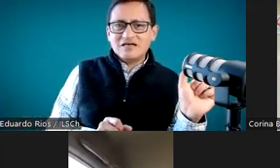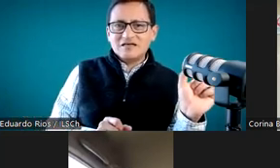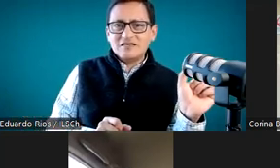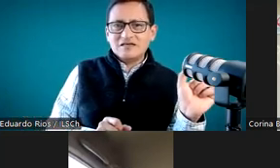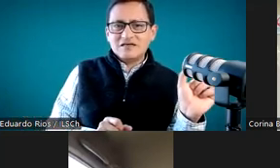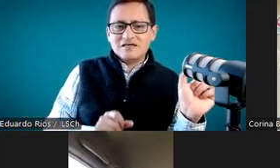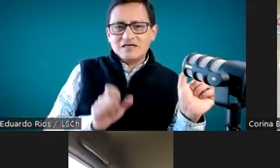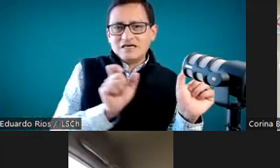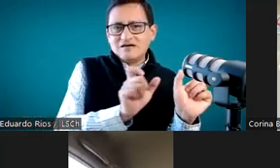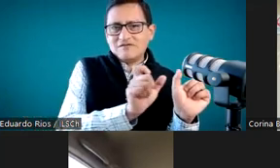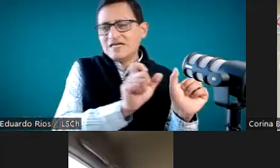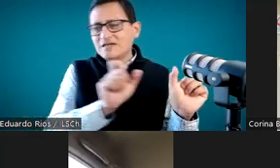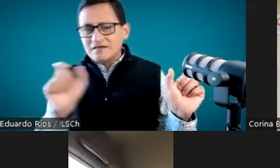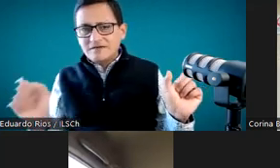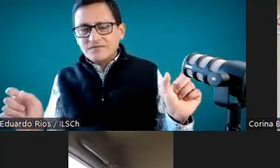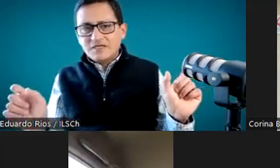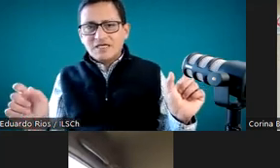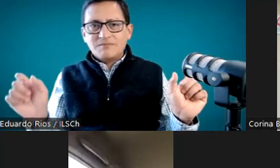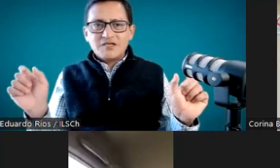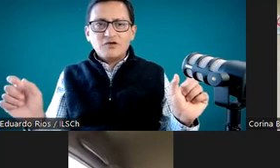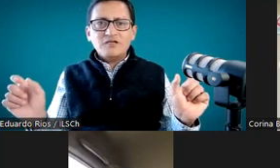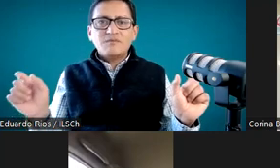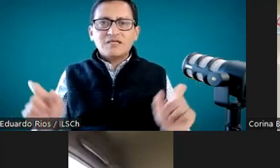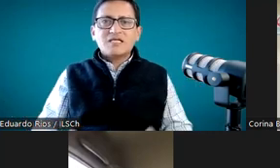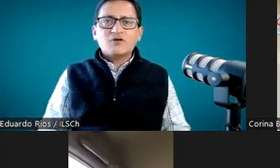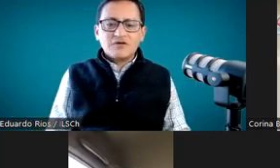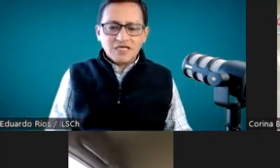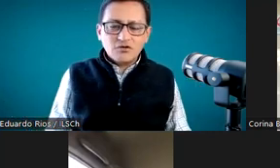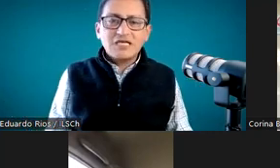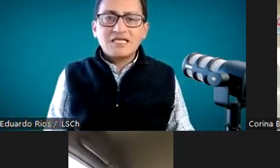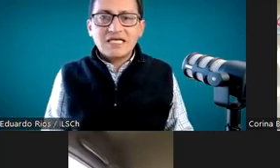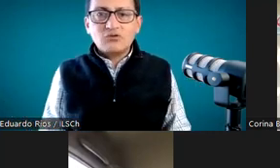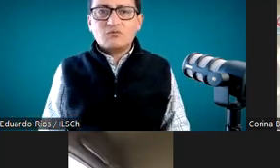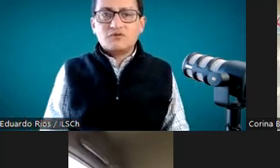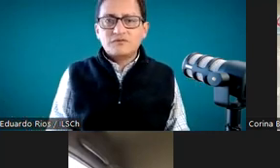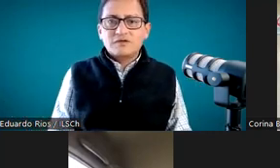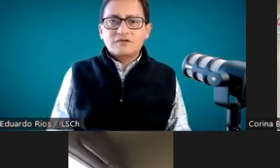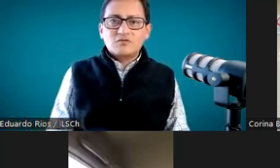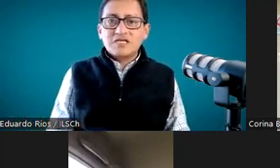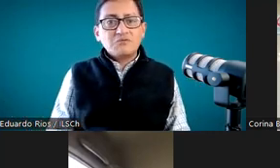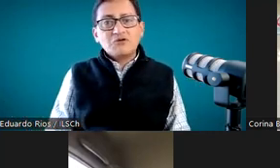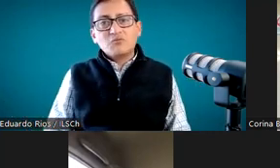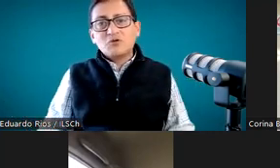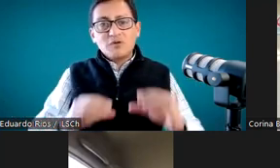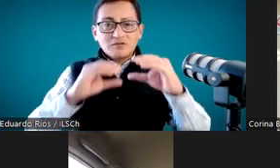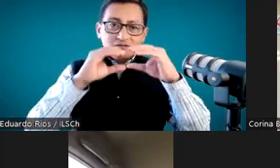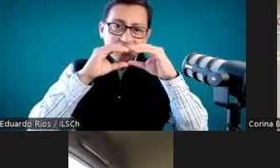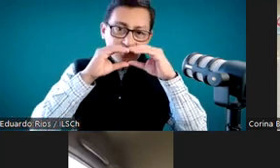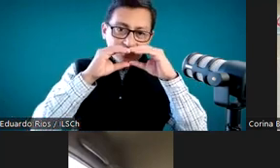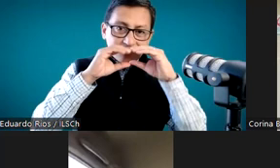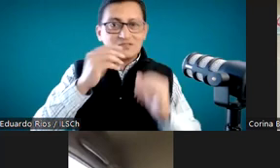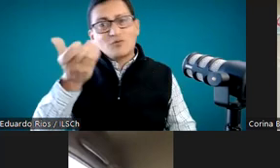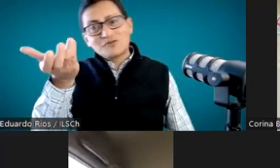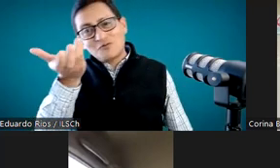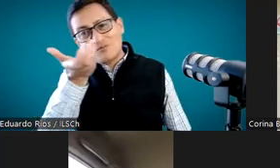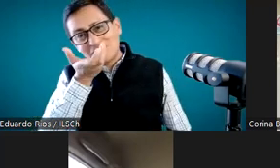va a variar en español dependiendo del objeto con el que interactuamos. Como dijimos, no es lo mismo comerse un